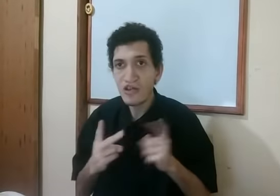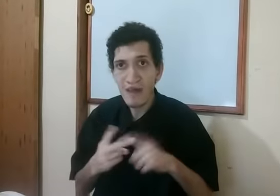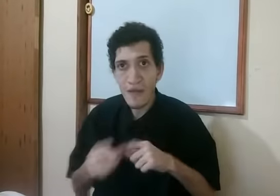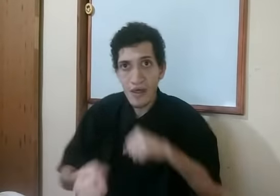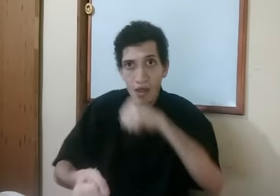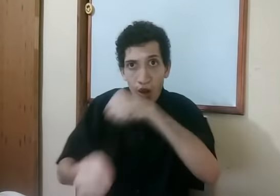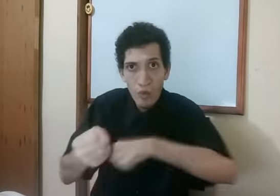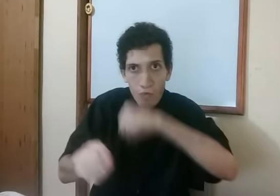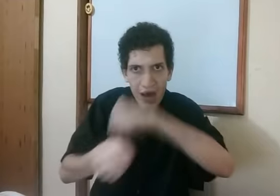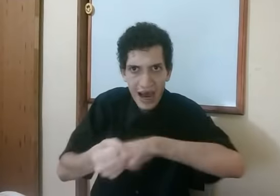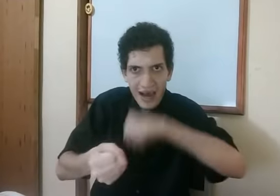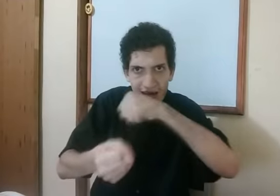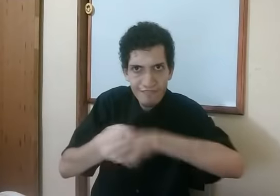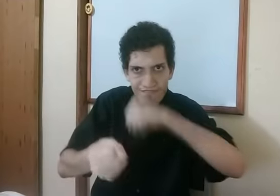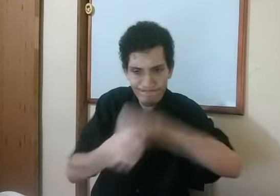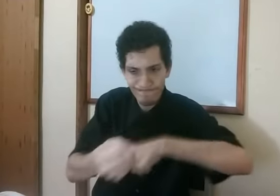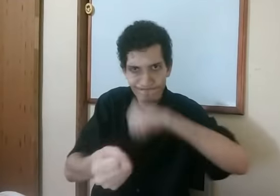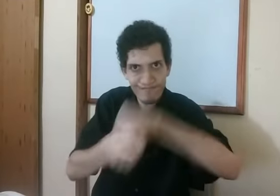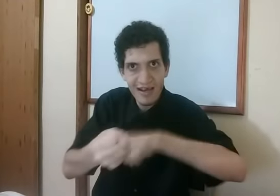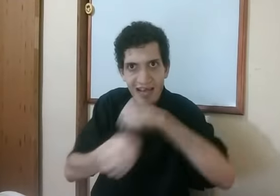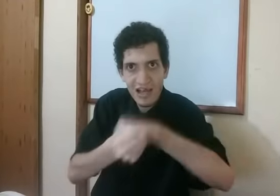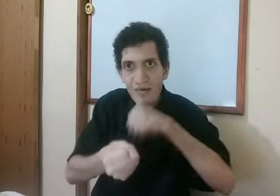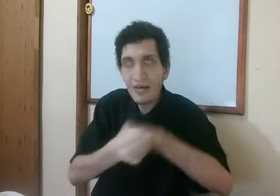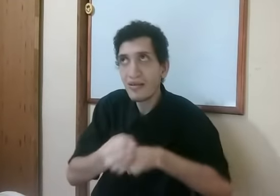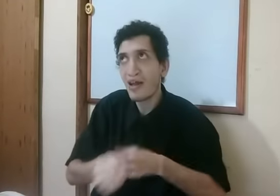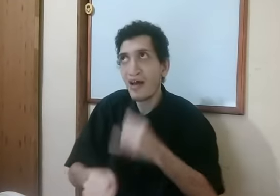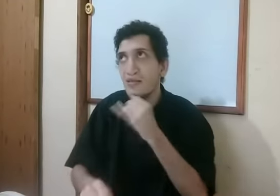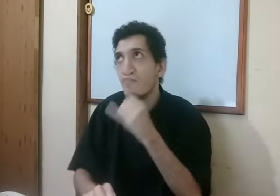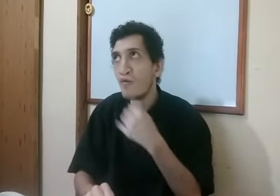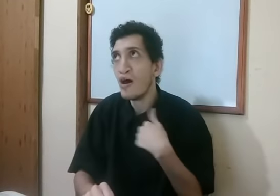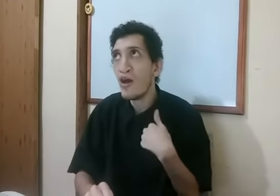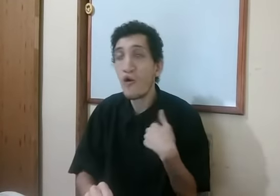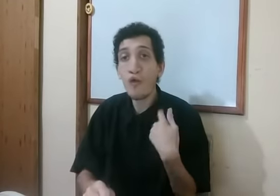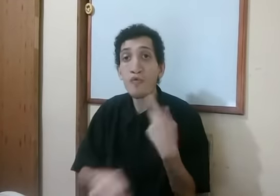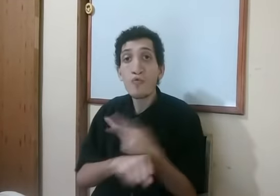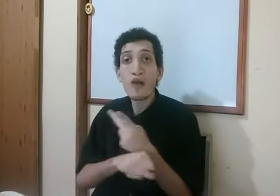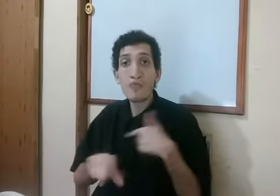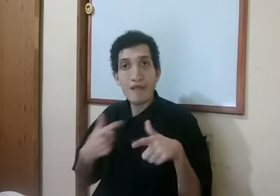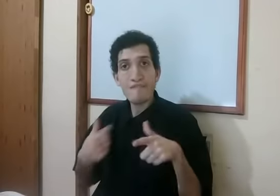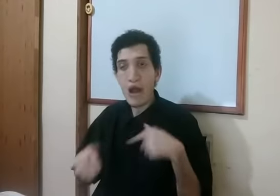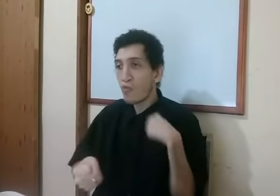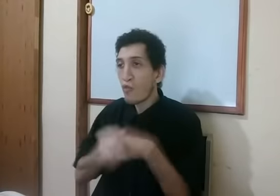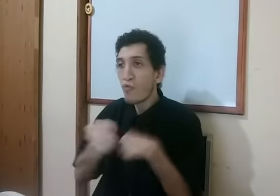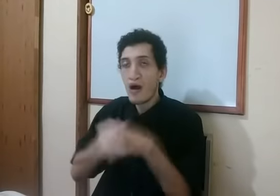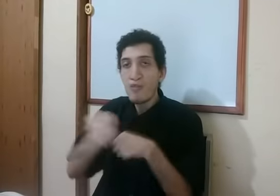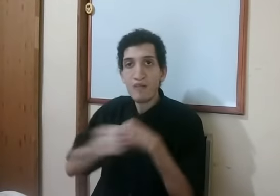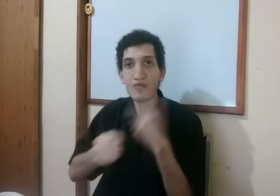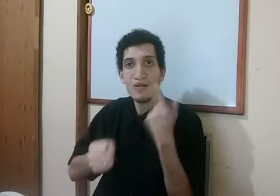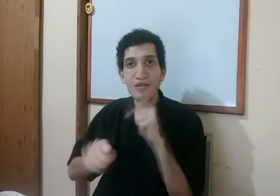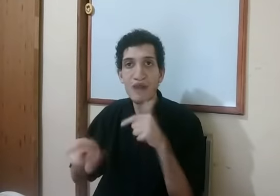vai ter lutar. E aí, assim, exemplo. Eu tô procurando trabalho, tô lutando pra conseguir